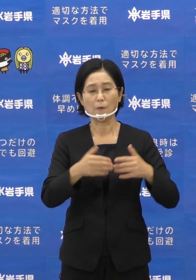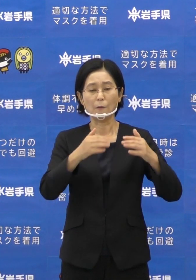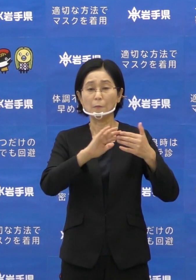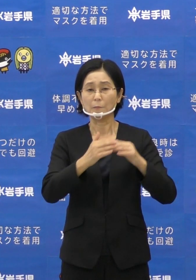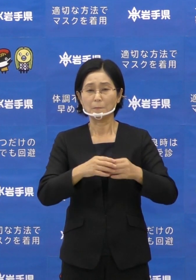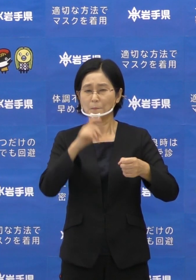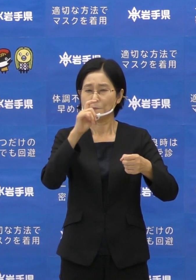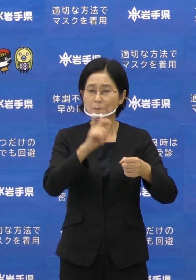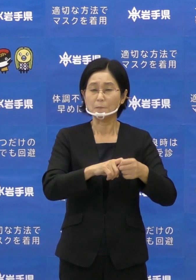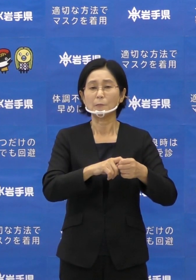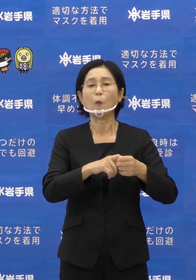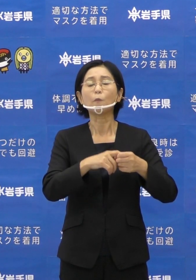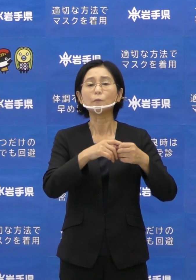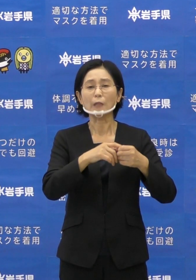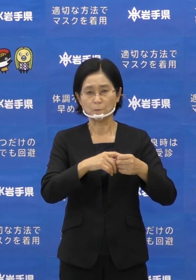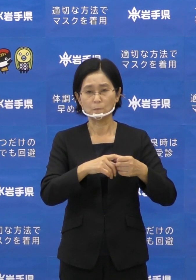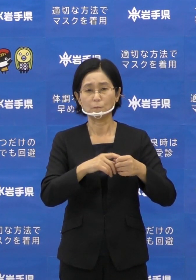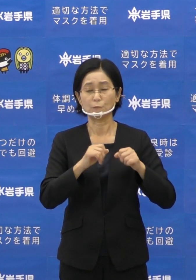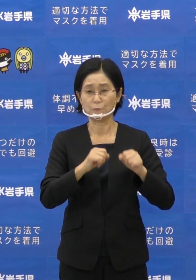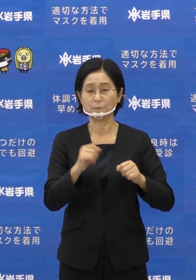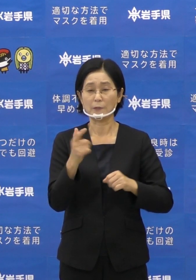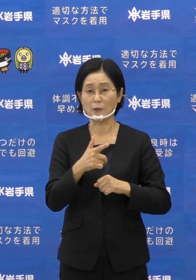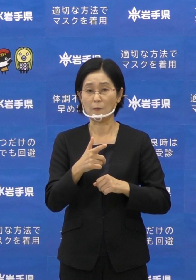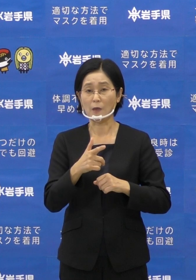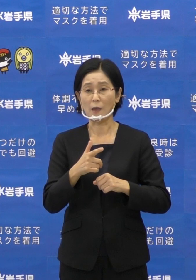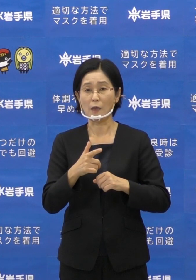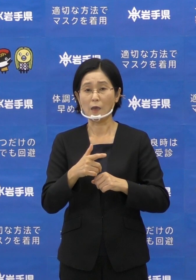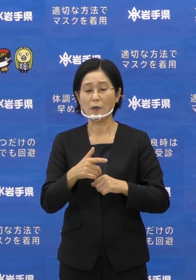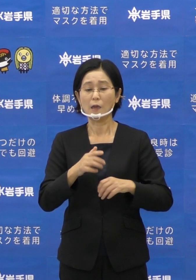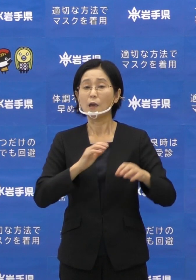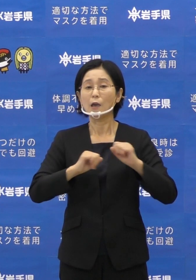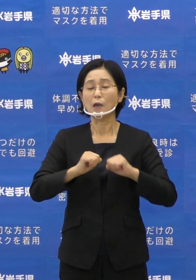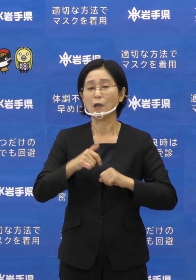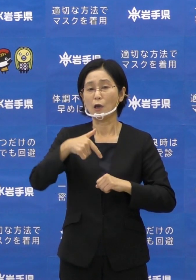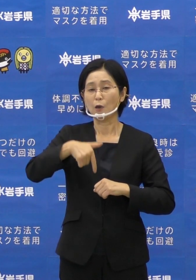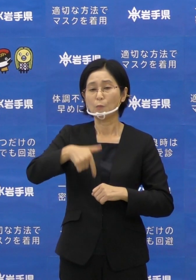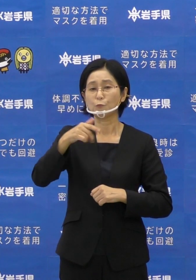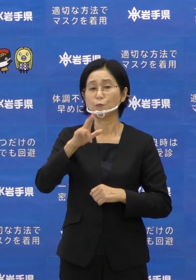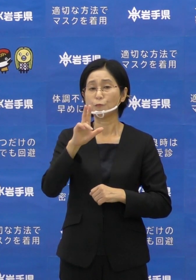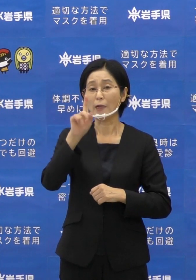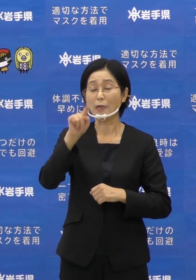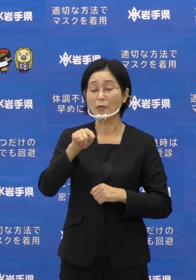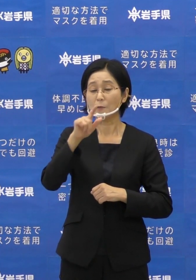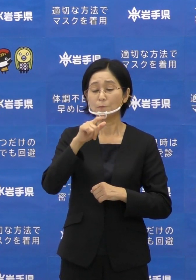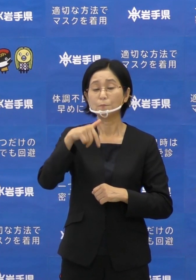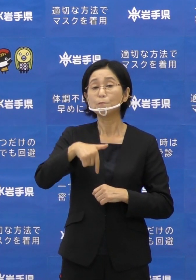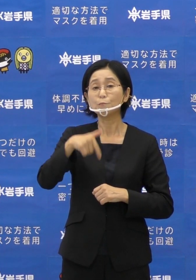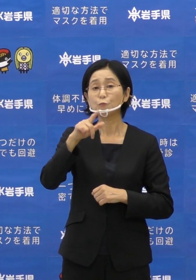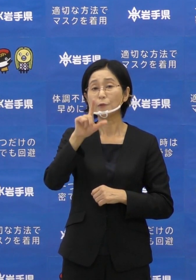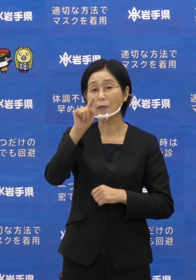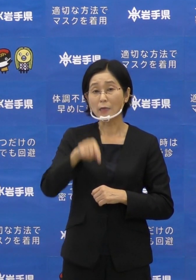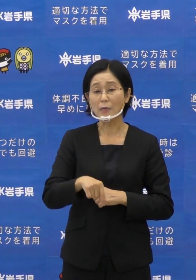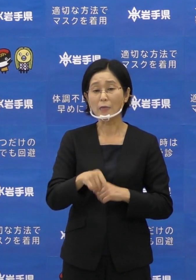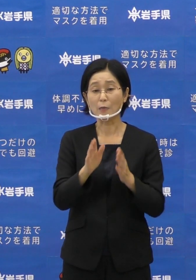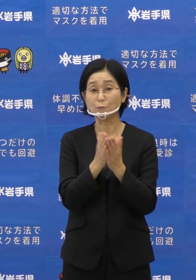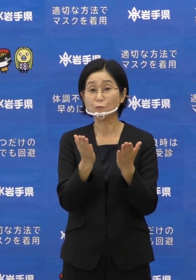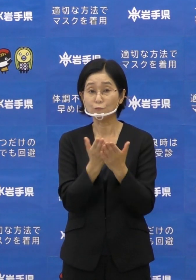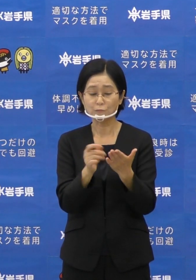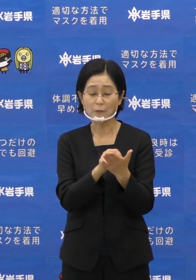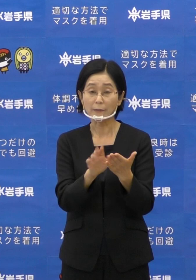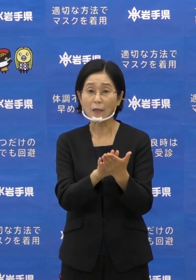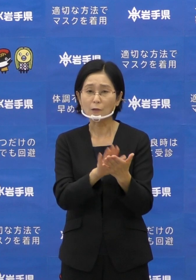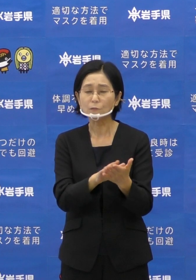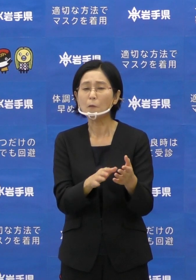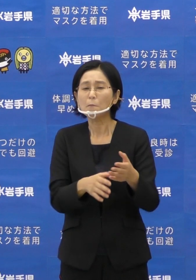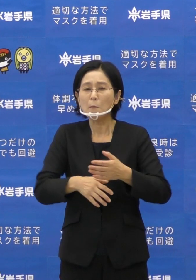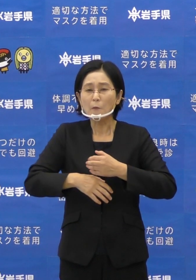また今のこうプレーブックですか、それ以上のこの徹底したルールでパラリンピック